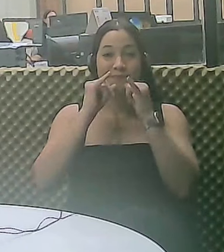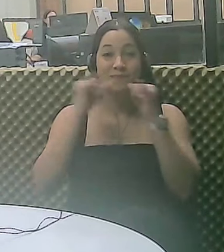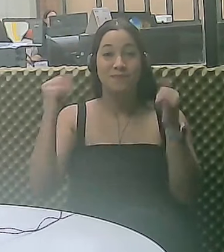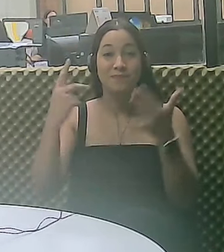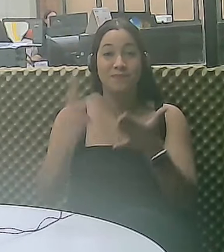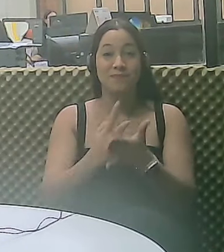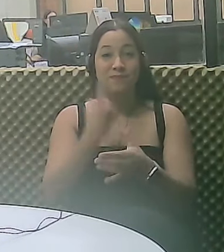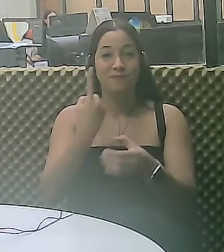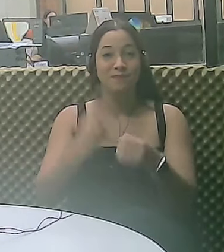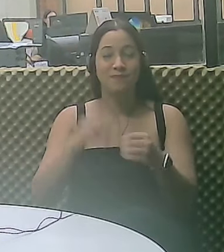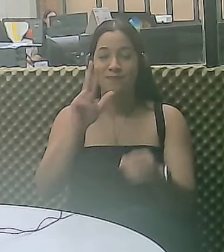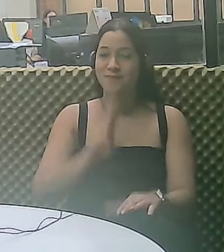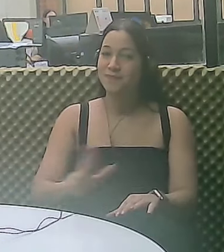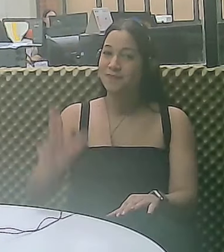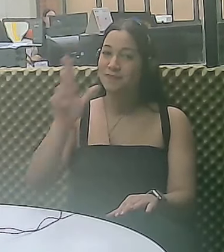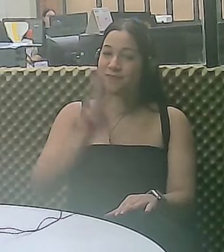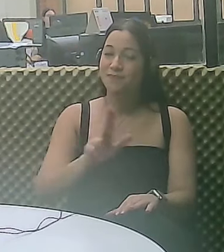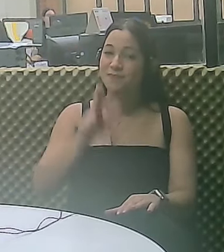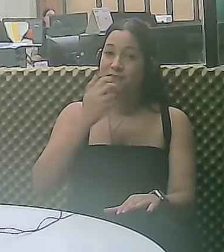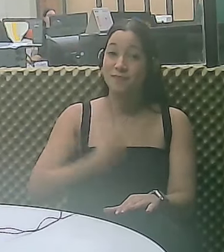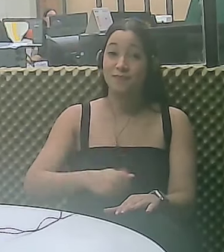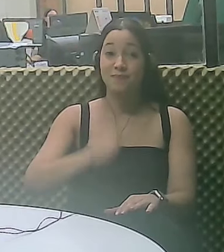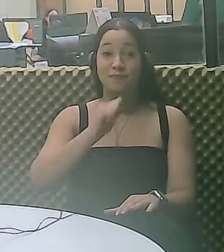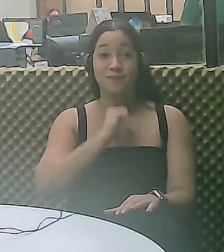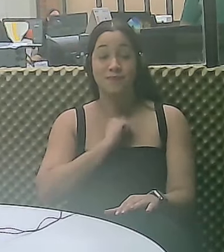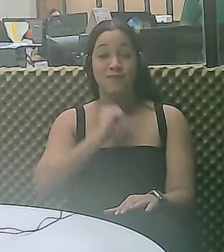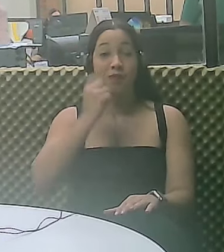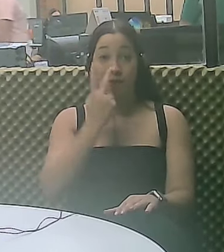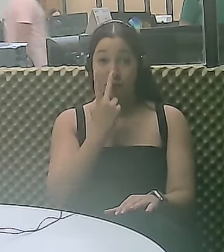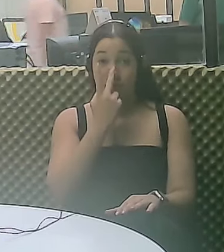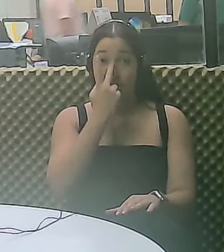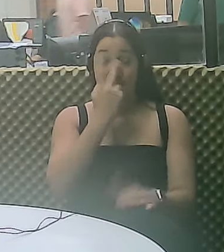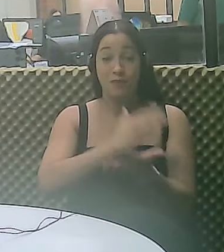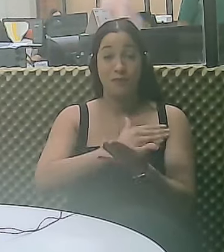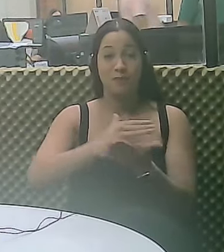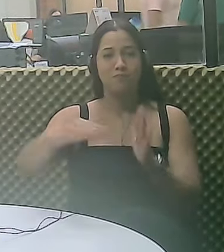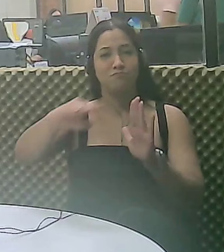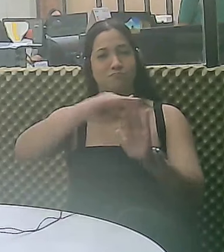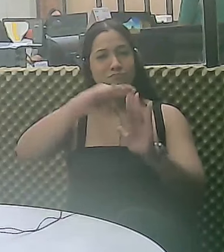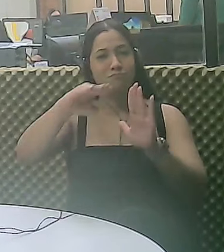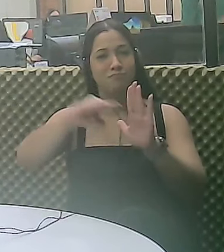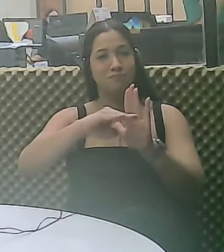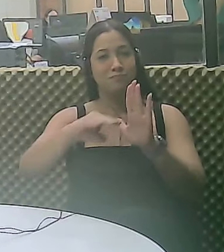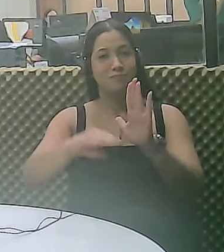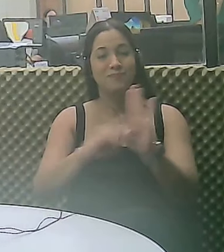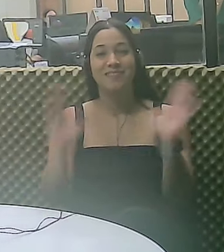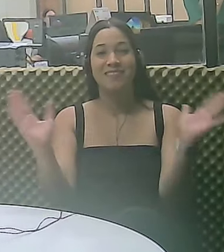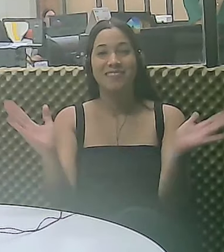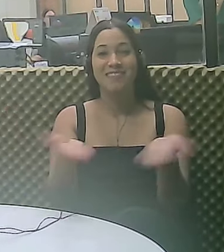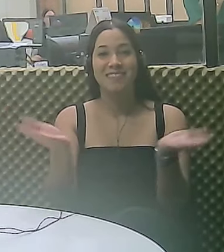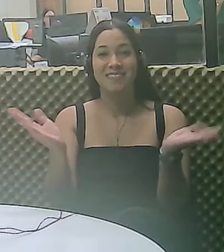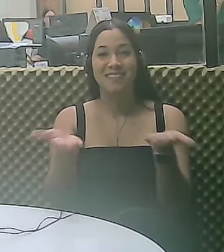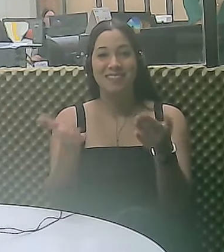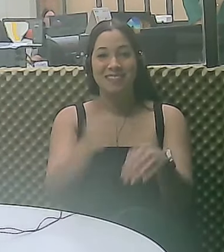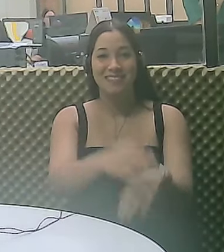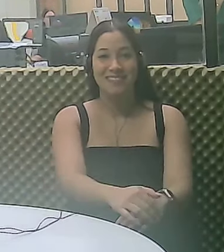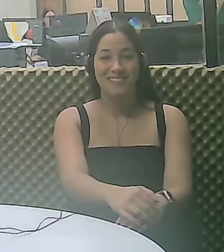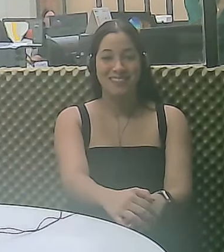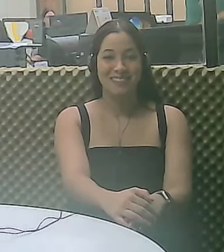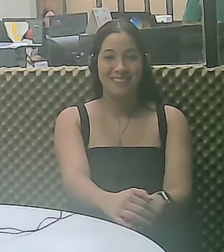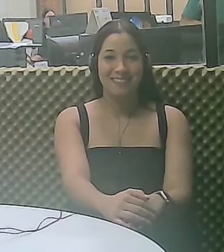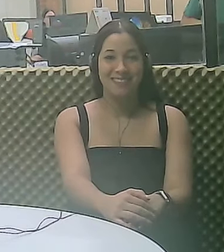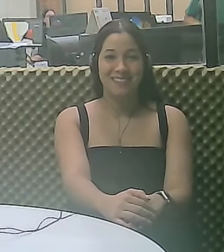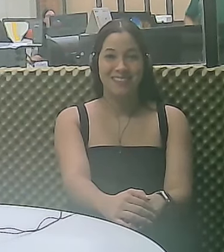o boletim de notícias sobre o que de fato acontece em Uberlândia. Eu sou Vanessa Gianotti e começamos com os destaques da edição de